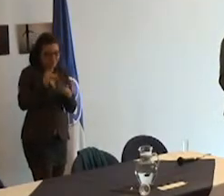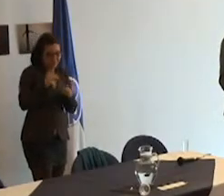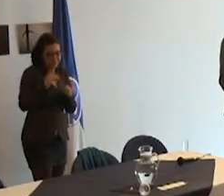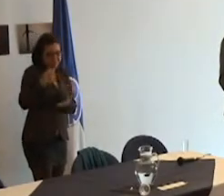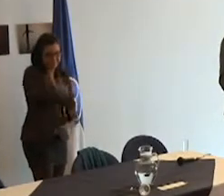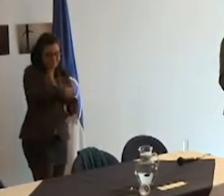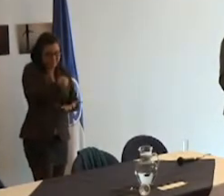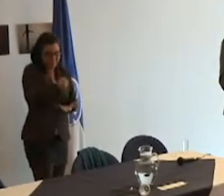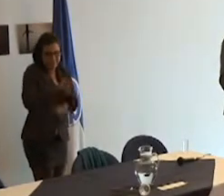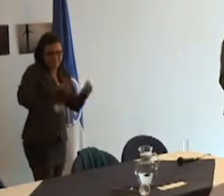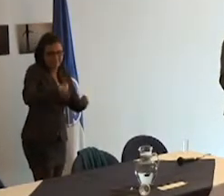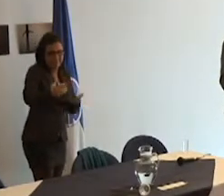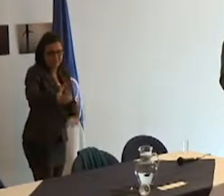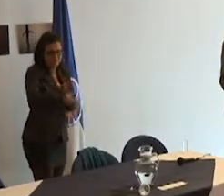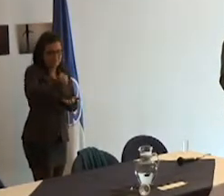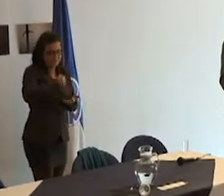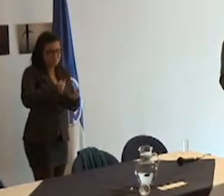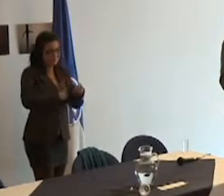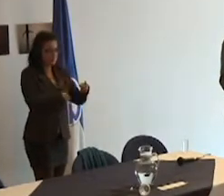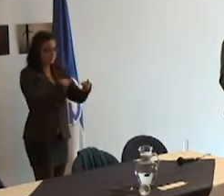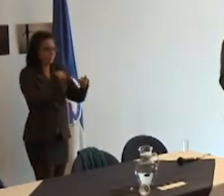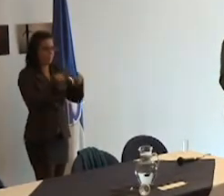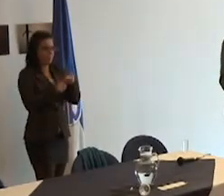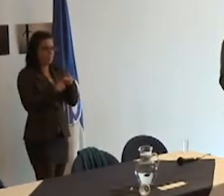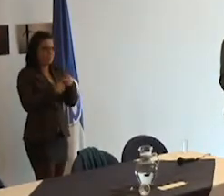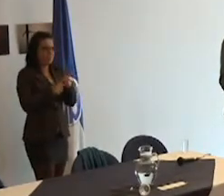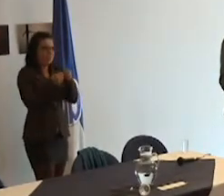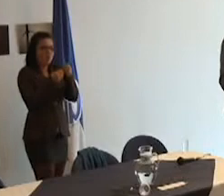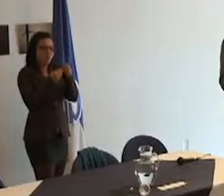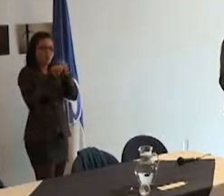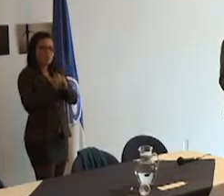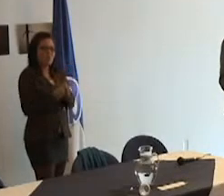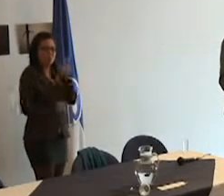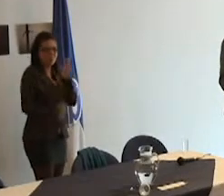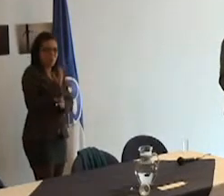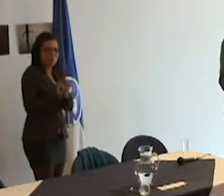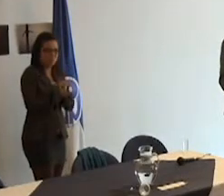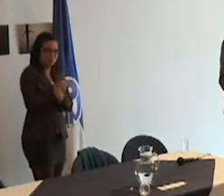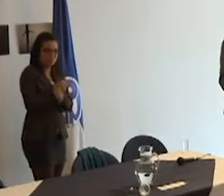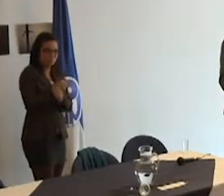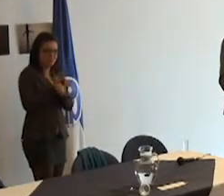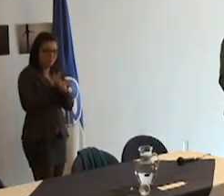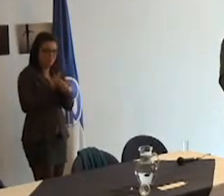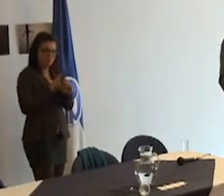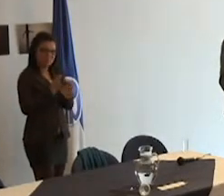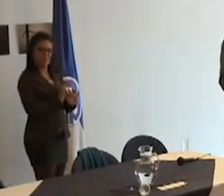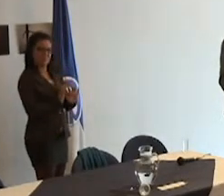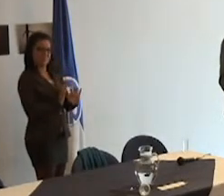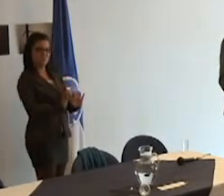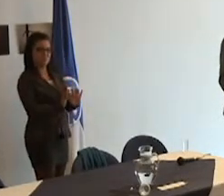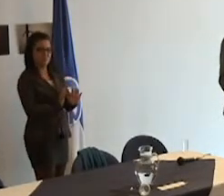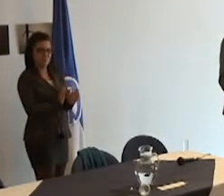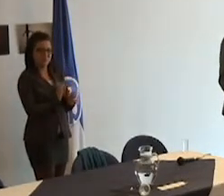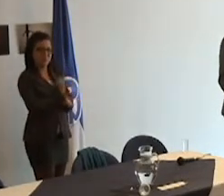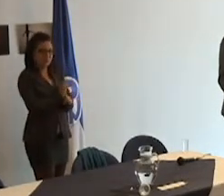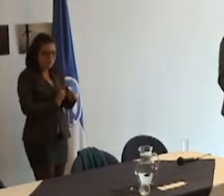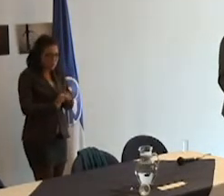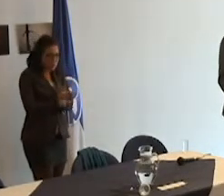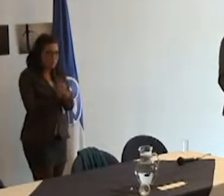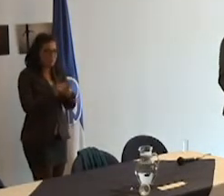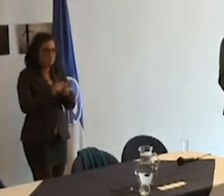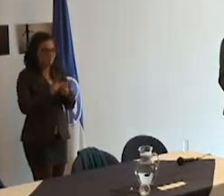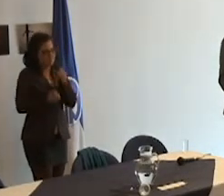capitalismo; la represión de las formas de producción de sentido, de construcción cultural, de generación